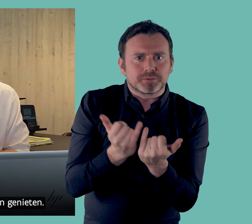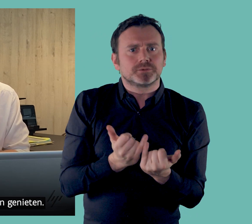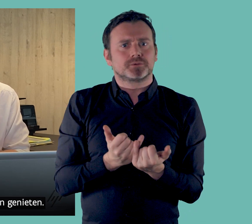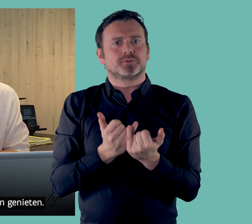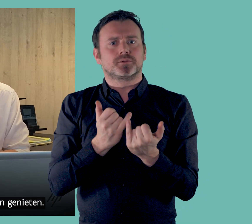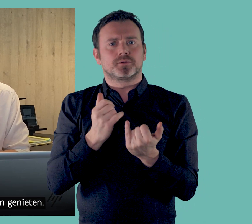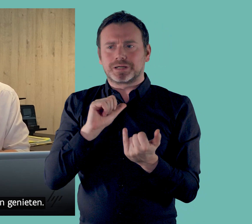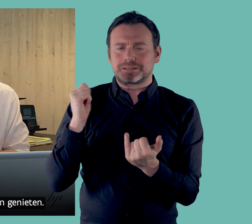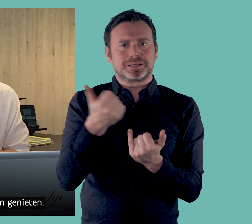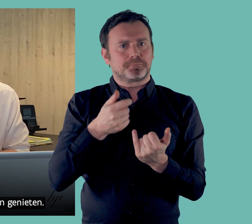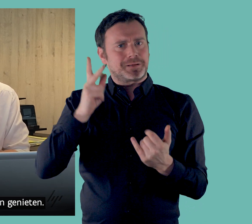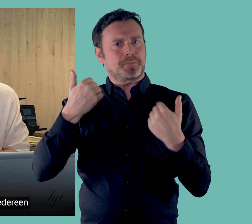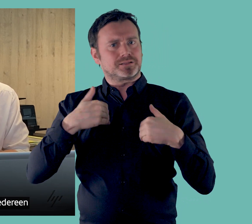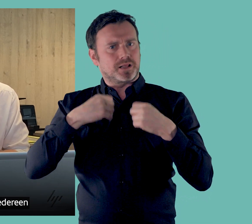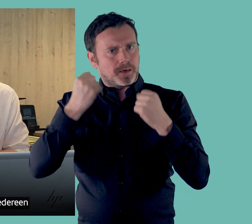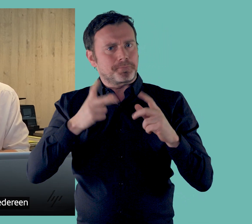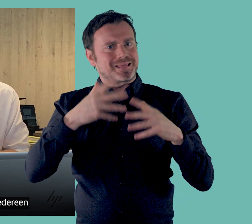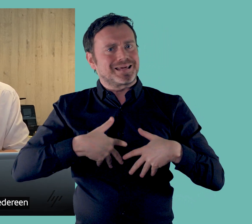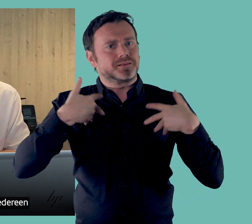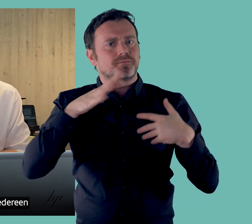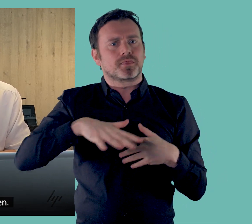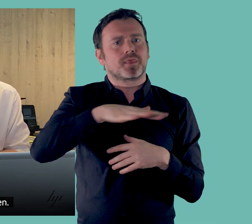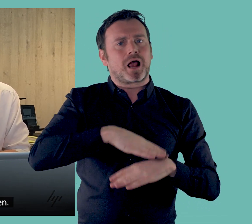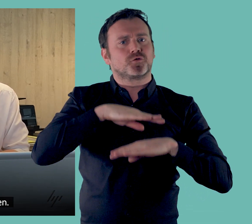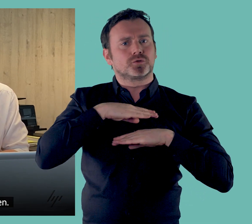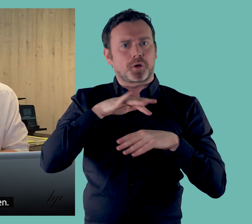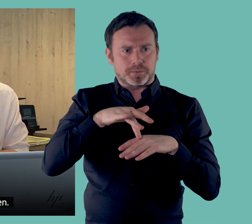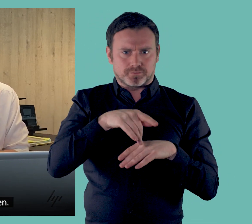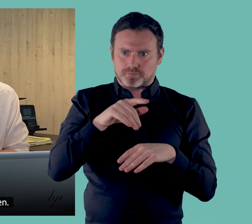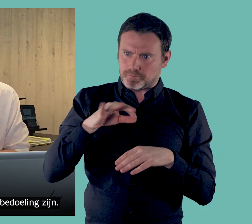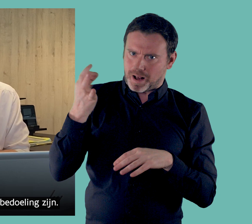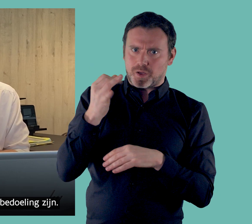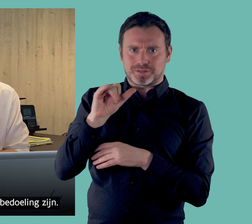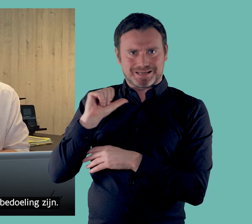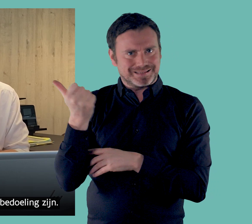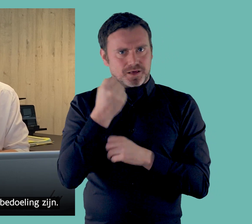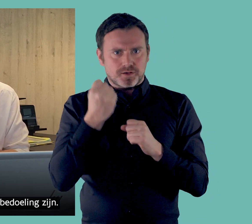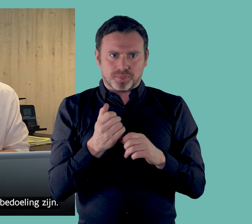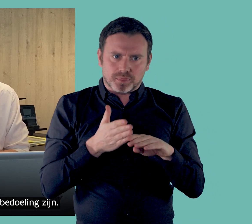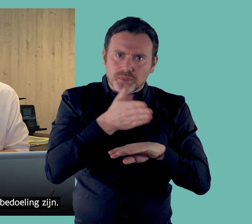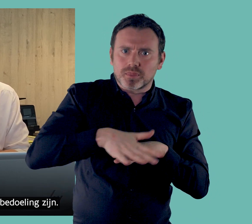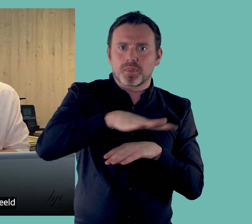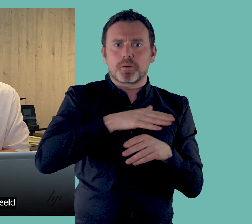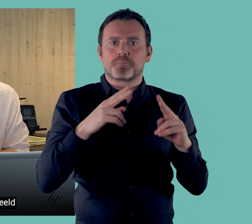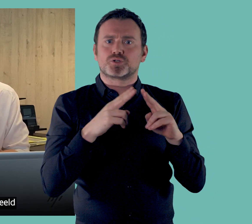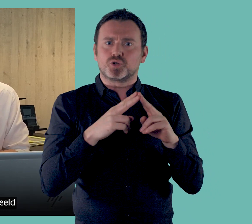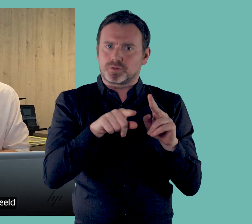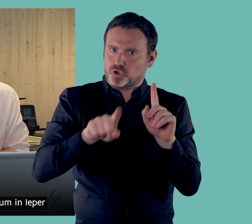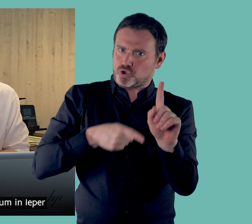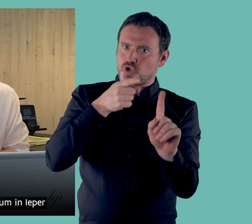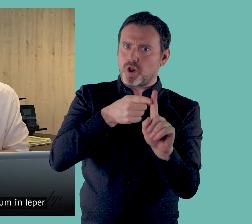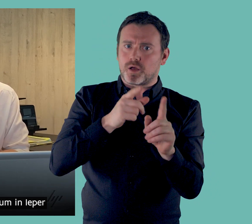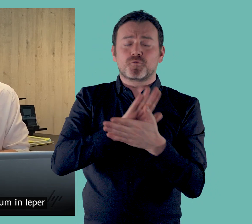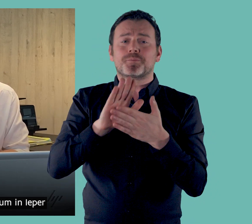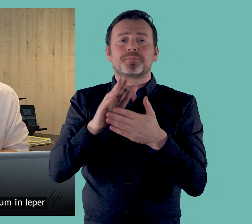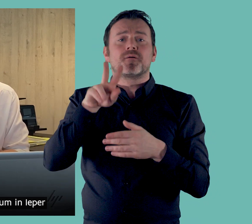dat meer mensen er kunnen van genieten, dat ons erfgoed door iedereen kan bezocht worden. Dat moet uiteindelijk de bedoeling zijn. We hebben bijvoorbeeld in het